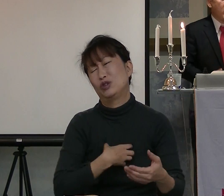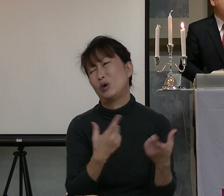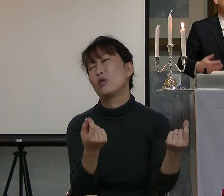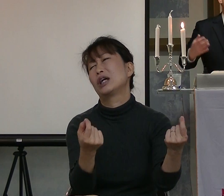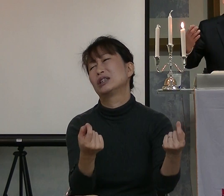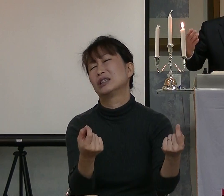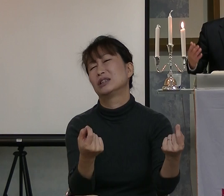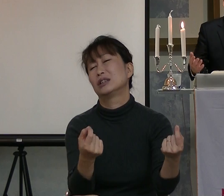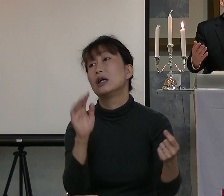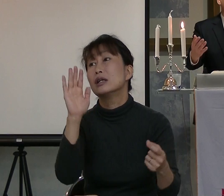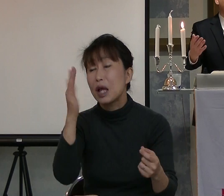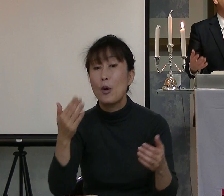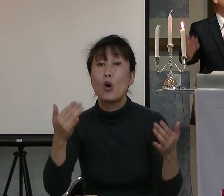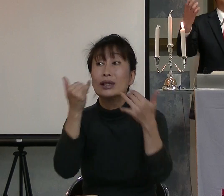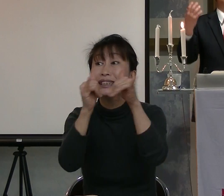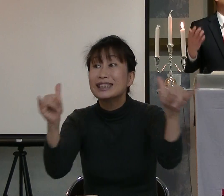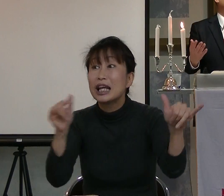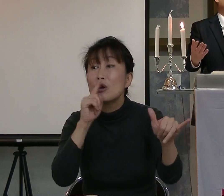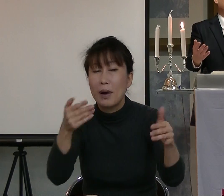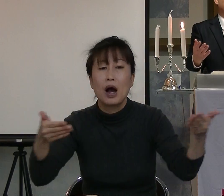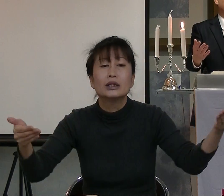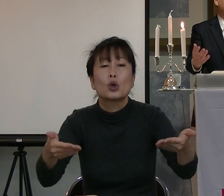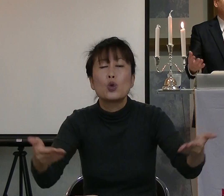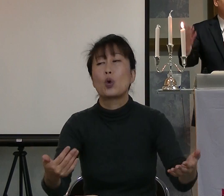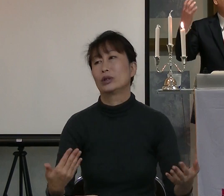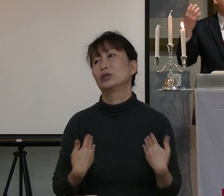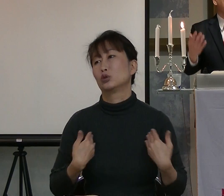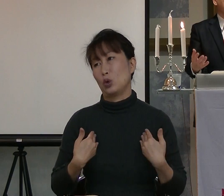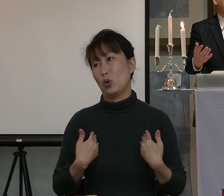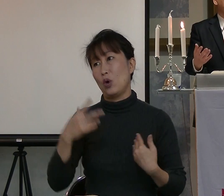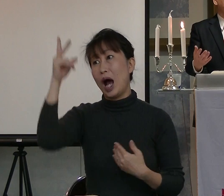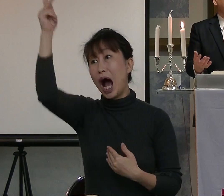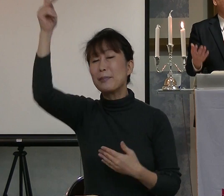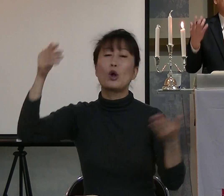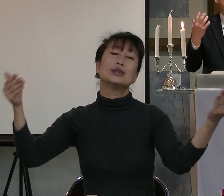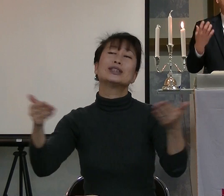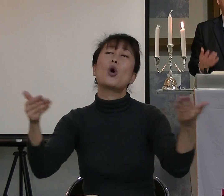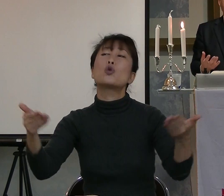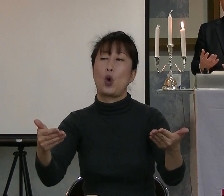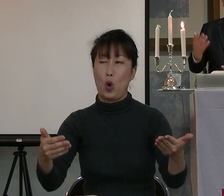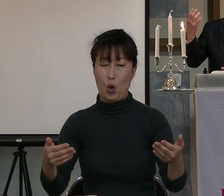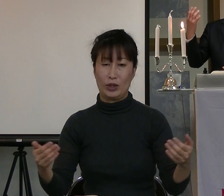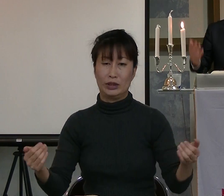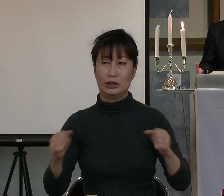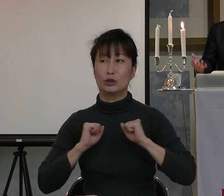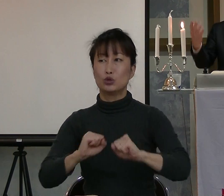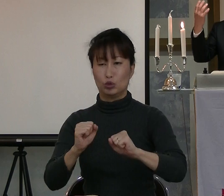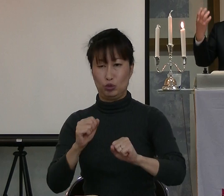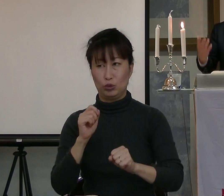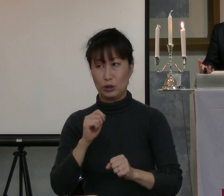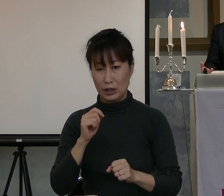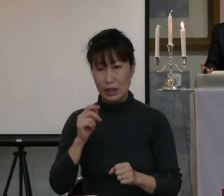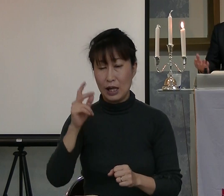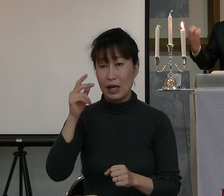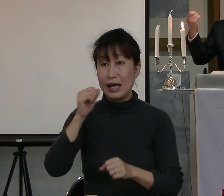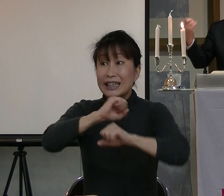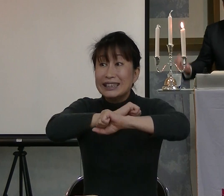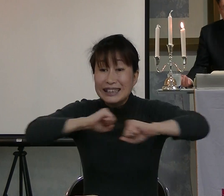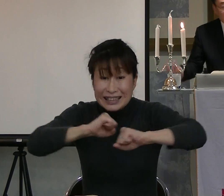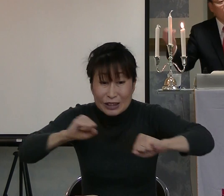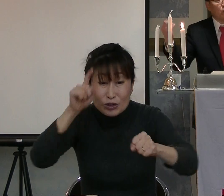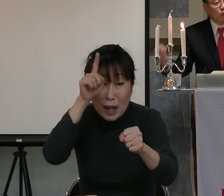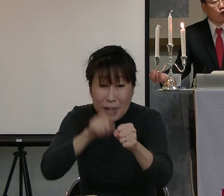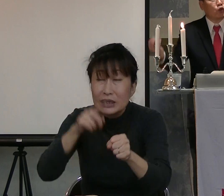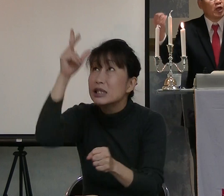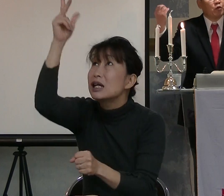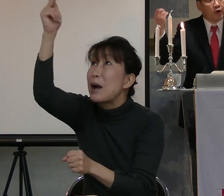人間は仕事する。神の仕事をする。生きるために我々は神様のためにど